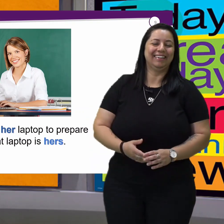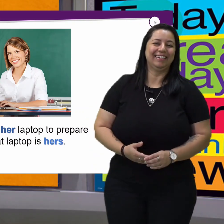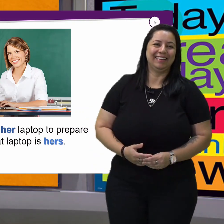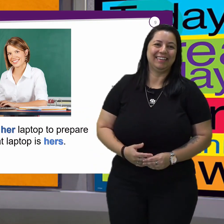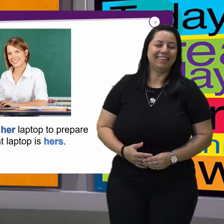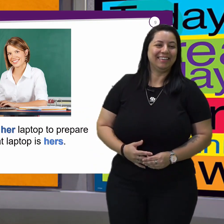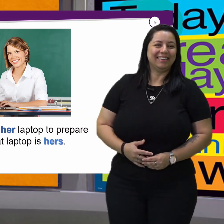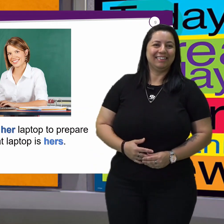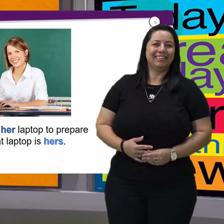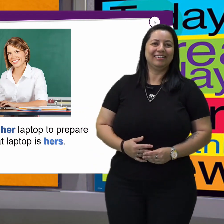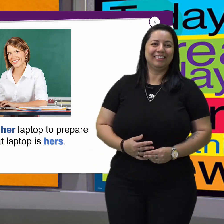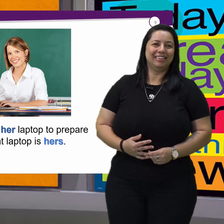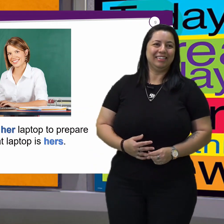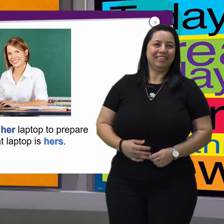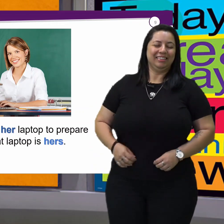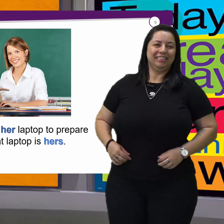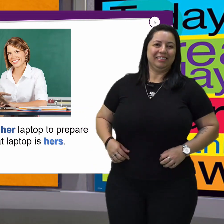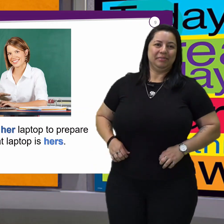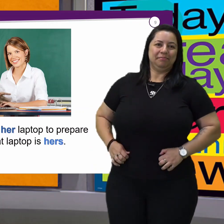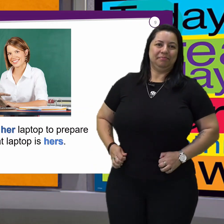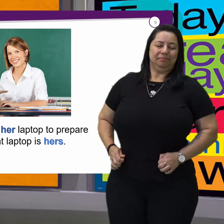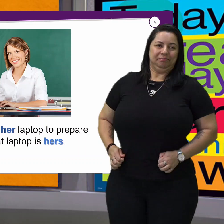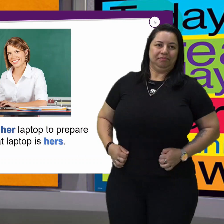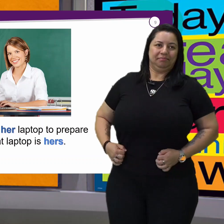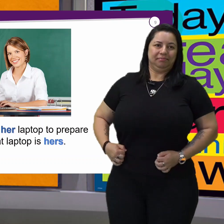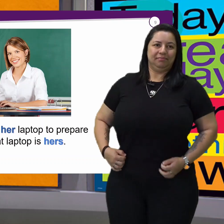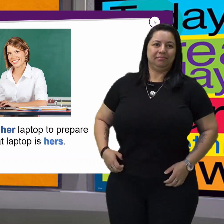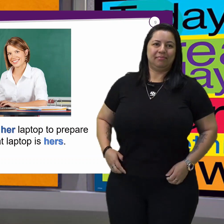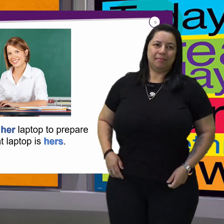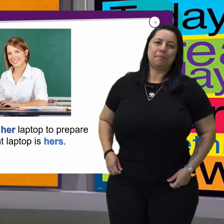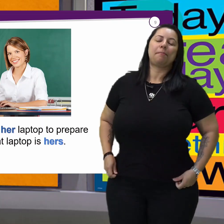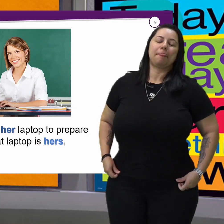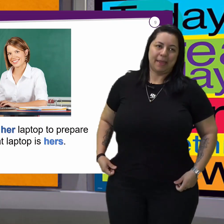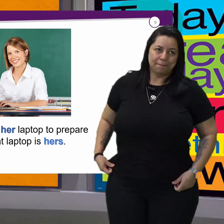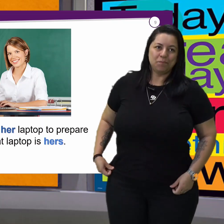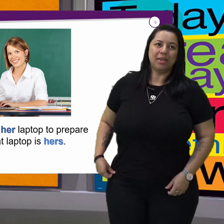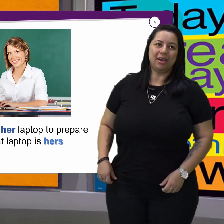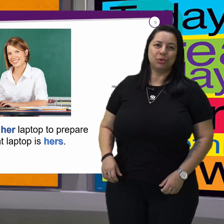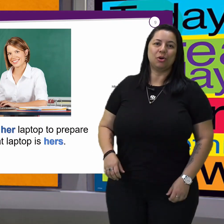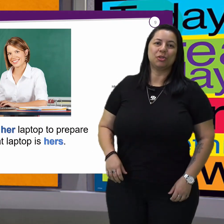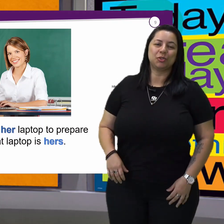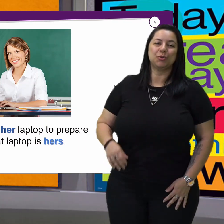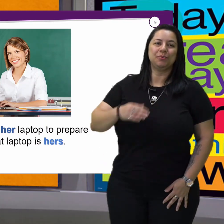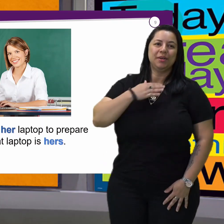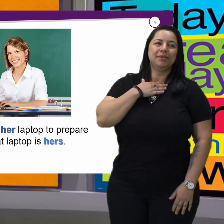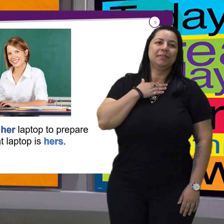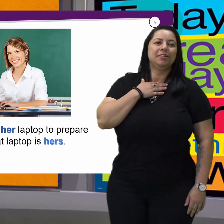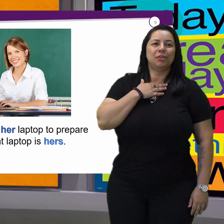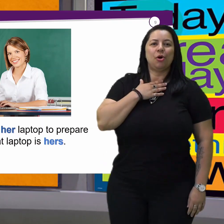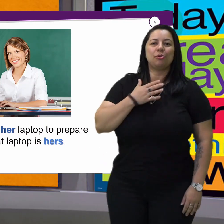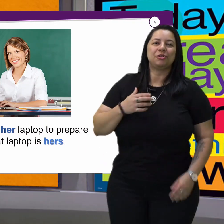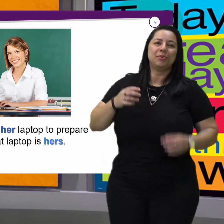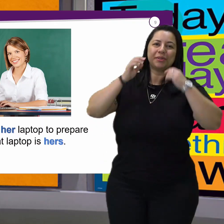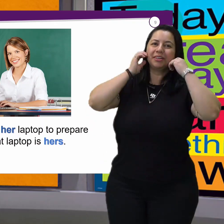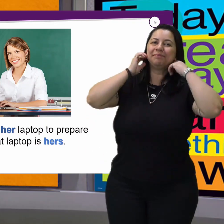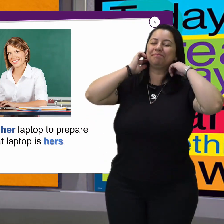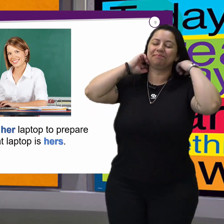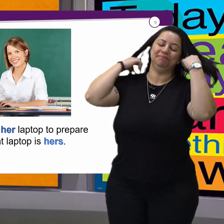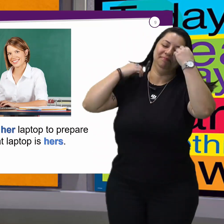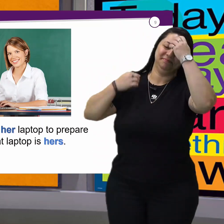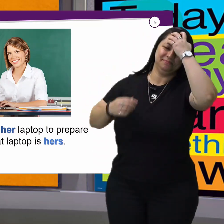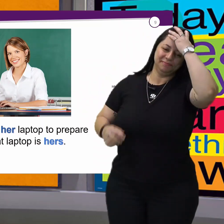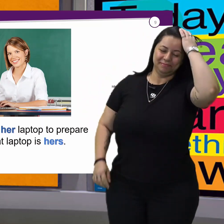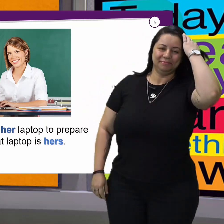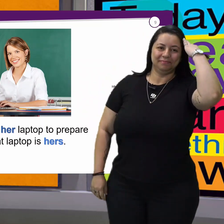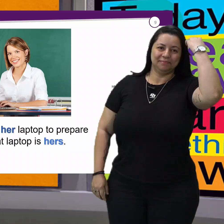pouquinho o significado, mas saiba que laptop significa esse bichinho aqui, que é aquele que você... O computador itinerante, que você leva ele pra